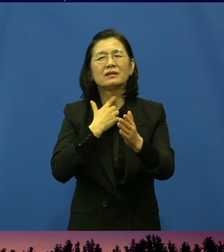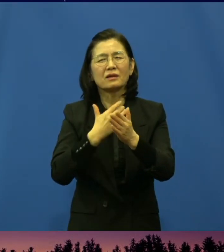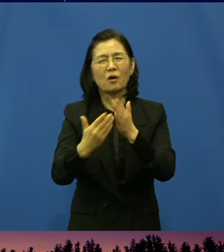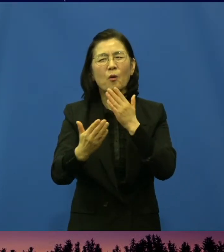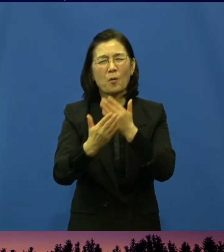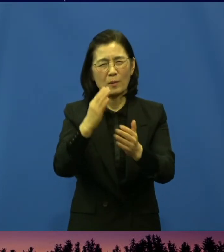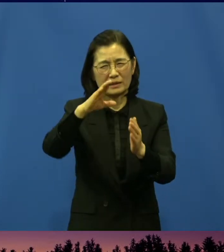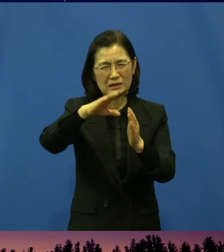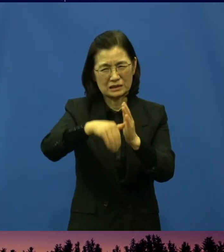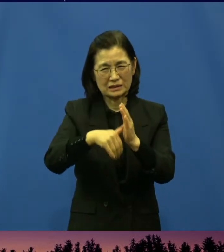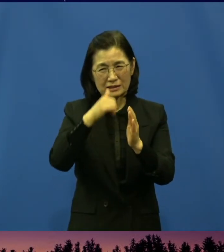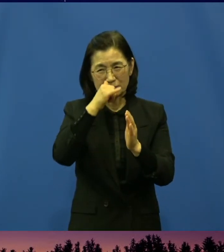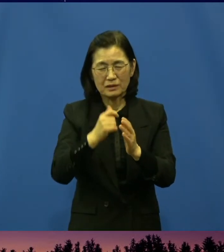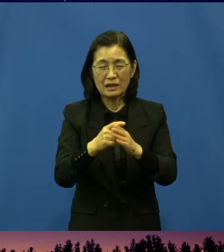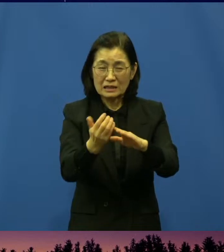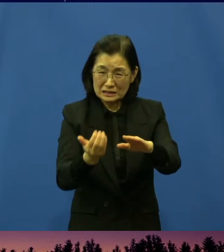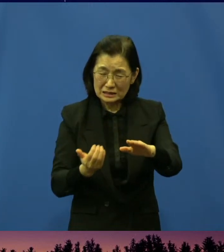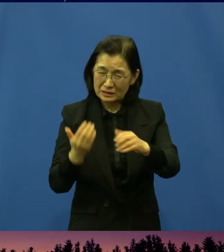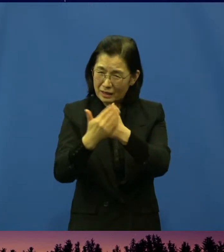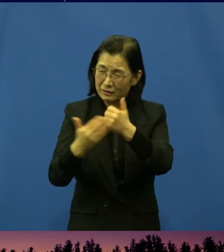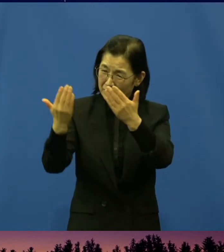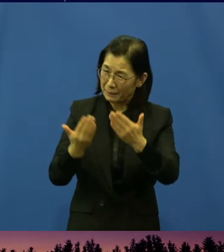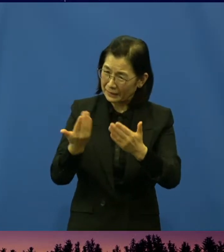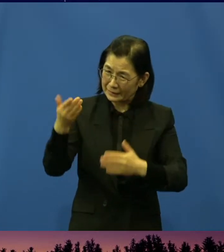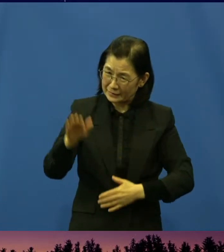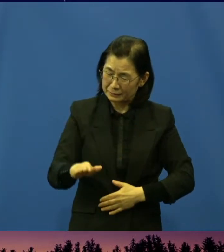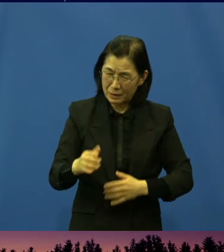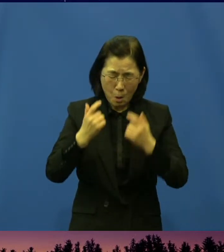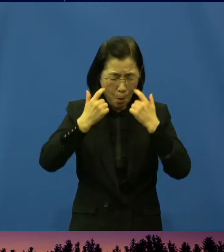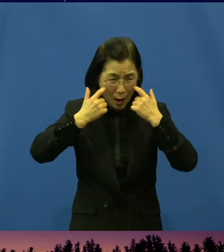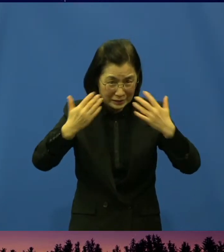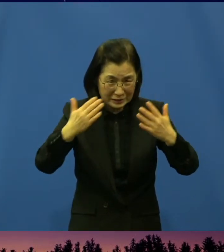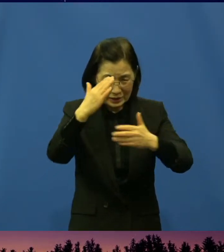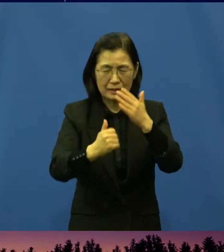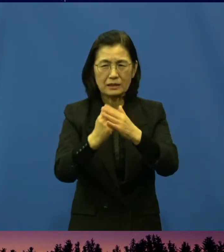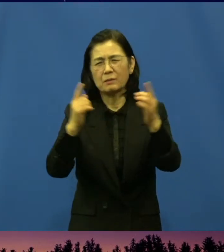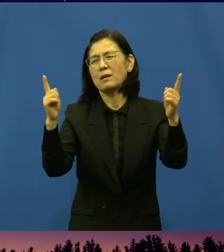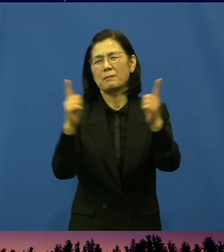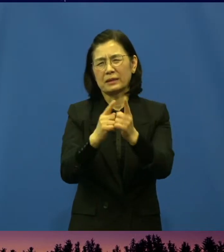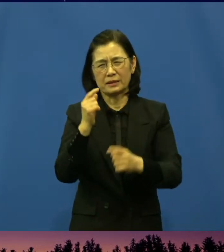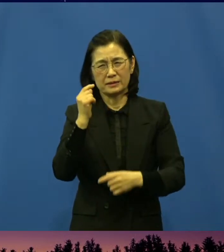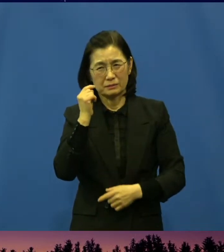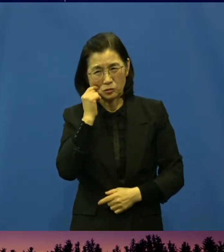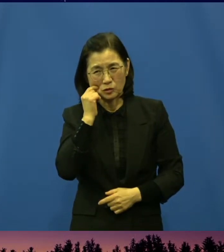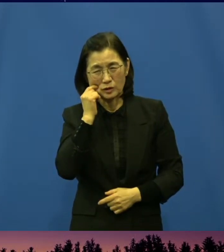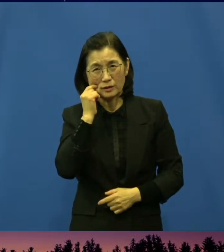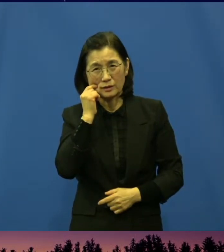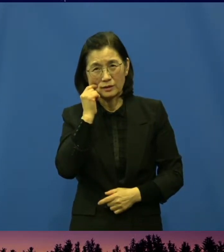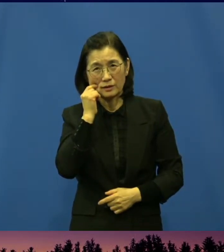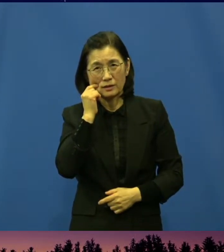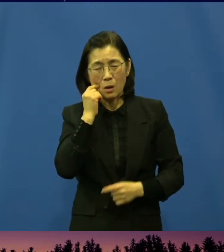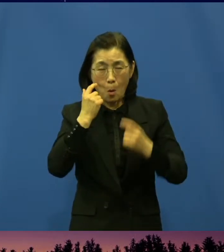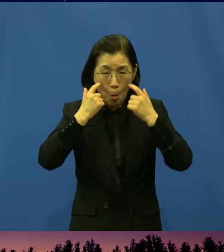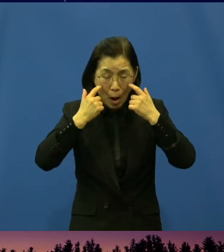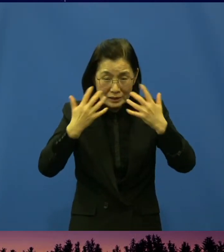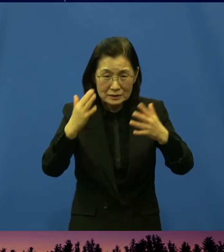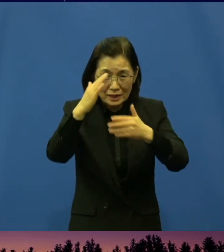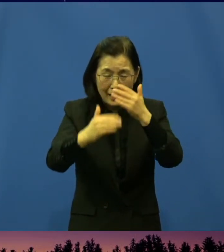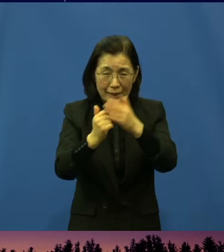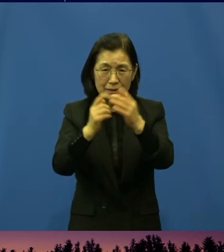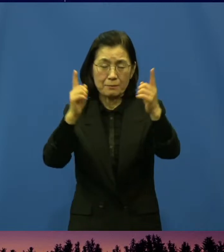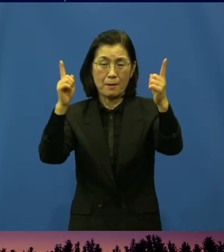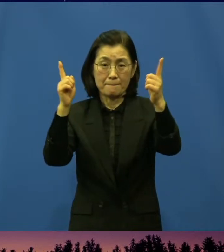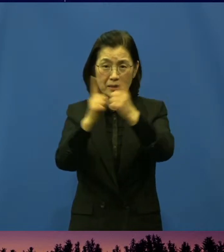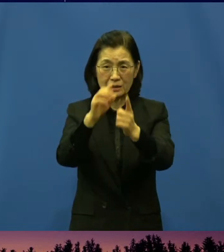전에도 은혜는 받았는데 확실하게 하나님을 만나고 중생의 체험을 하고 십자가의 은혜를